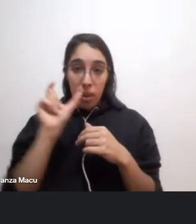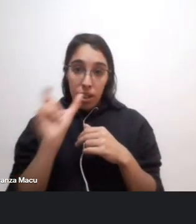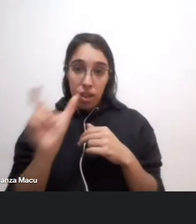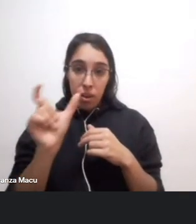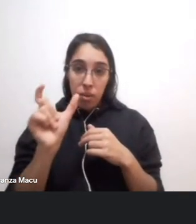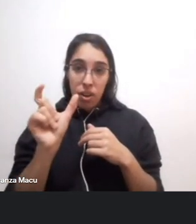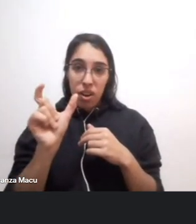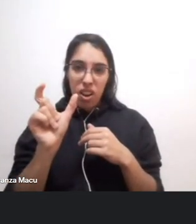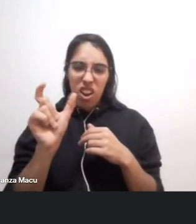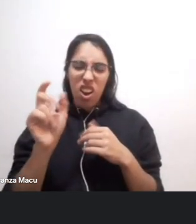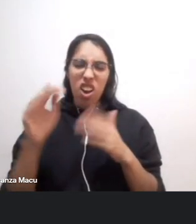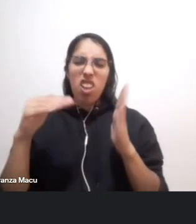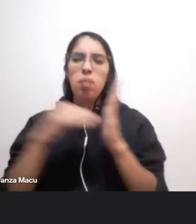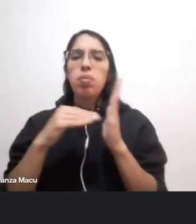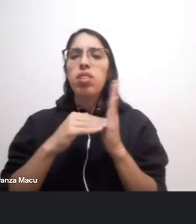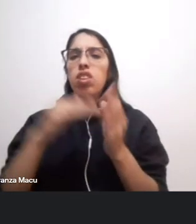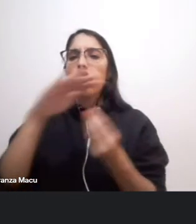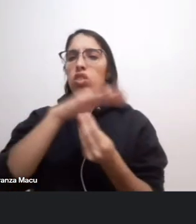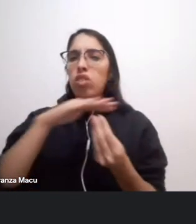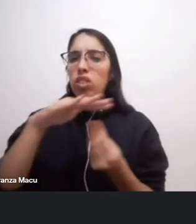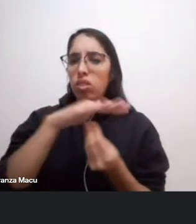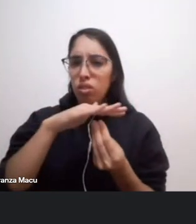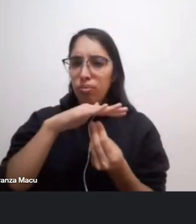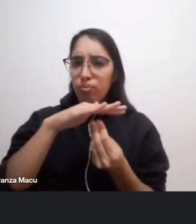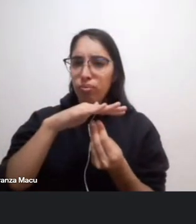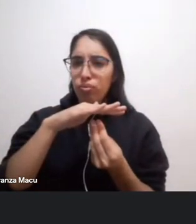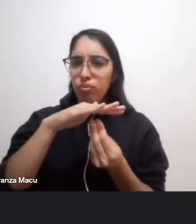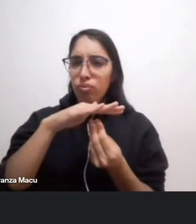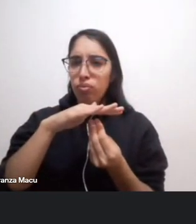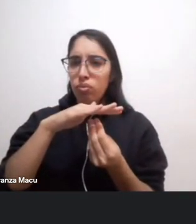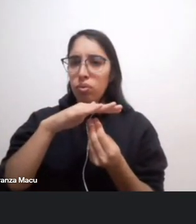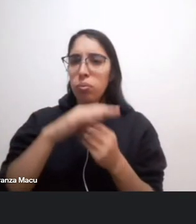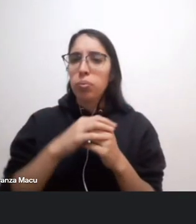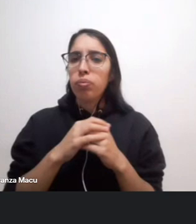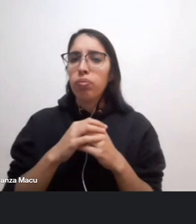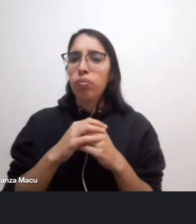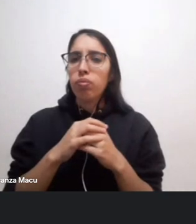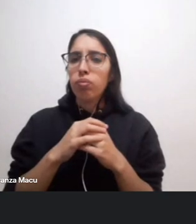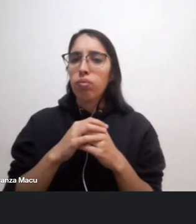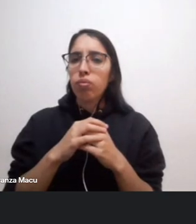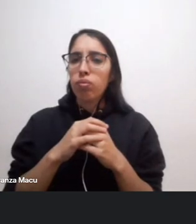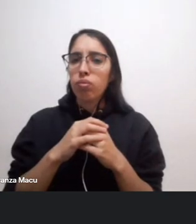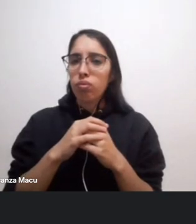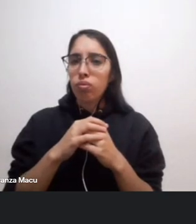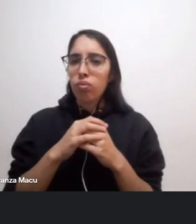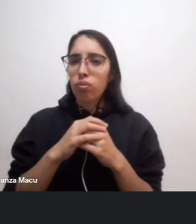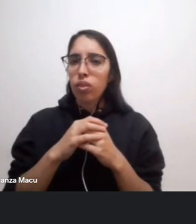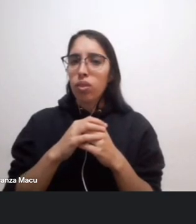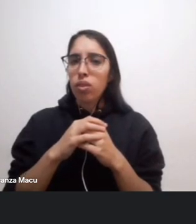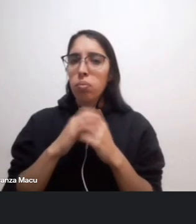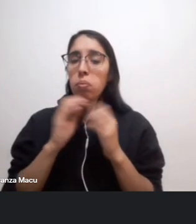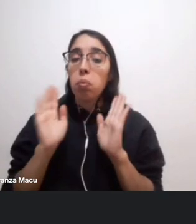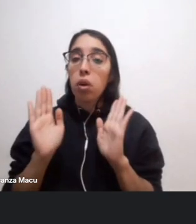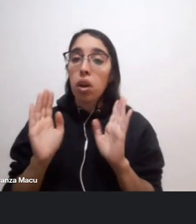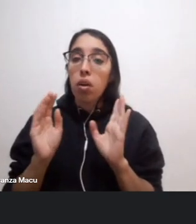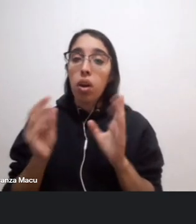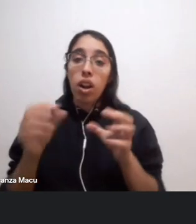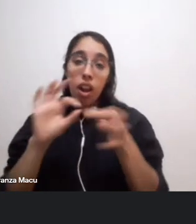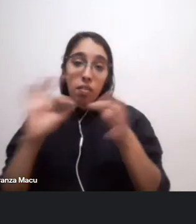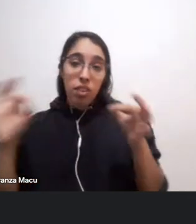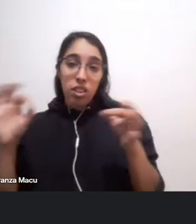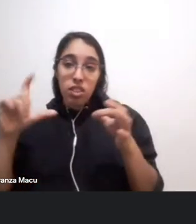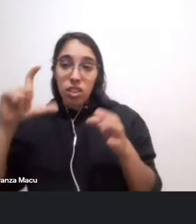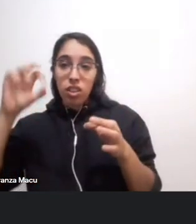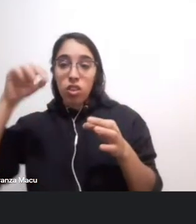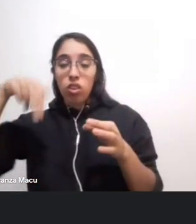en pasado, también podría ser parte del condicional. Nos vamos a manejar con cuatro tiempos nada